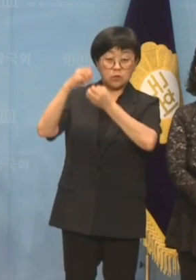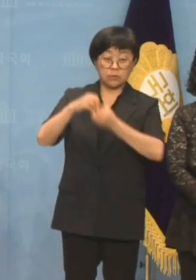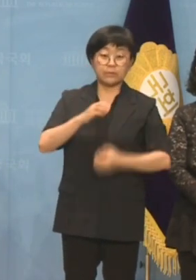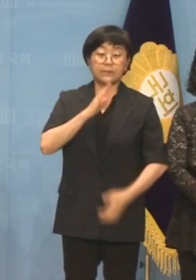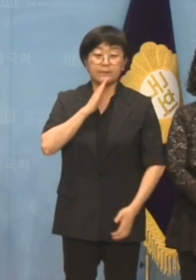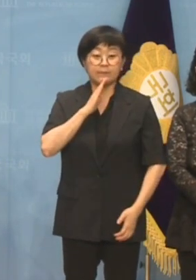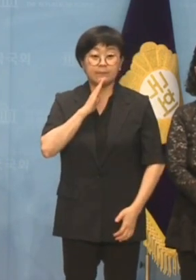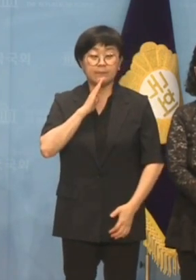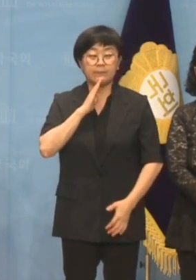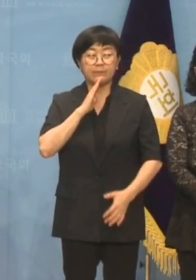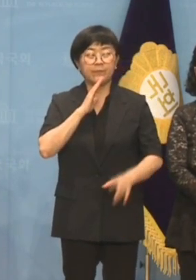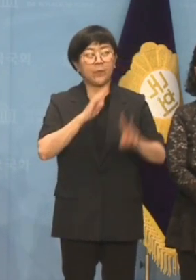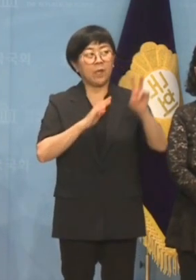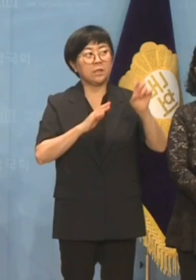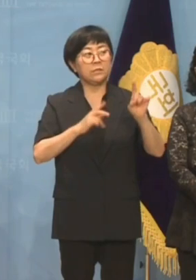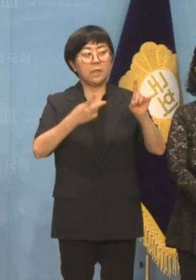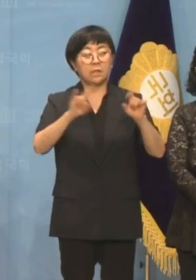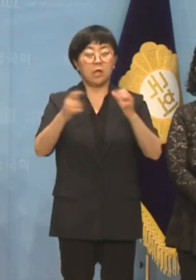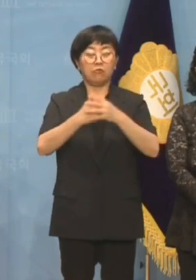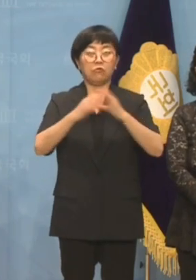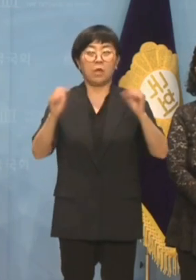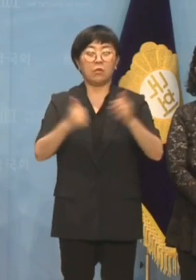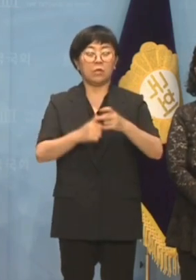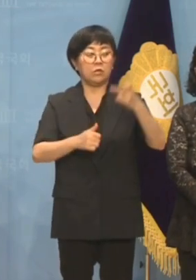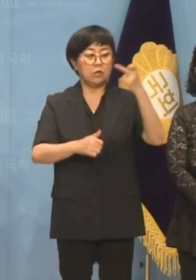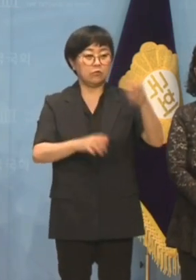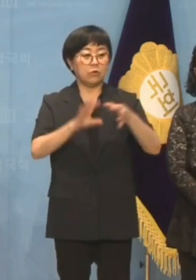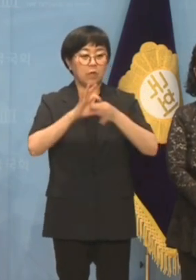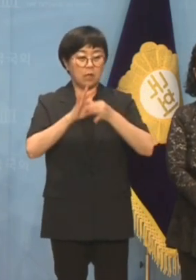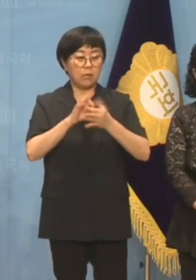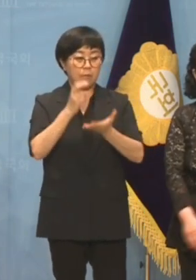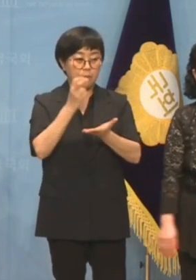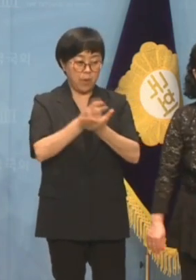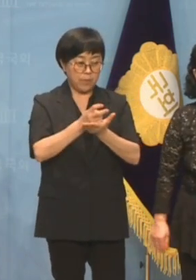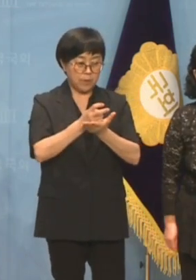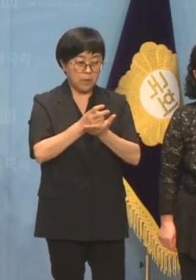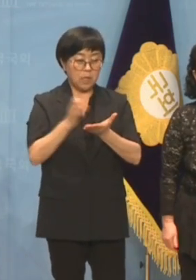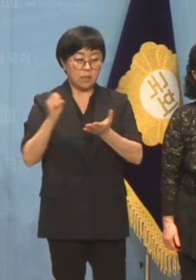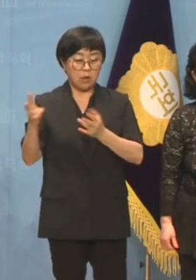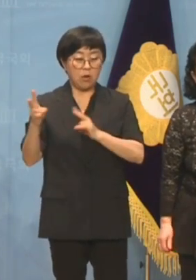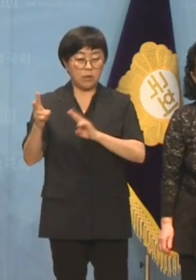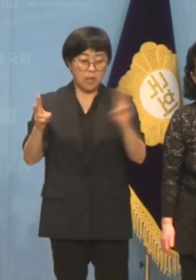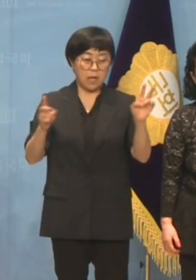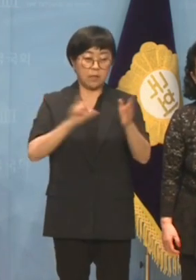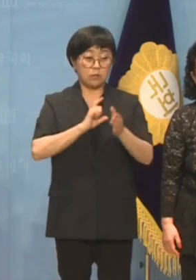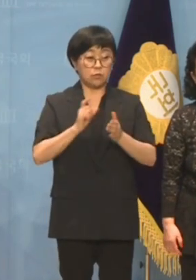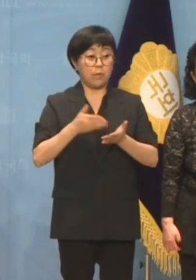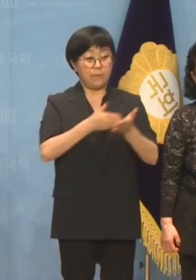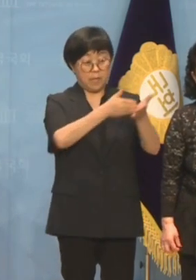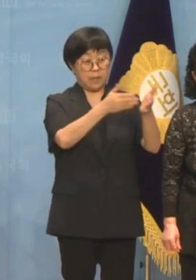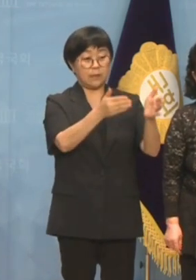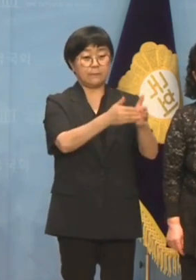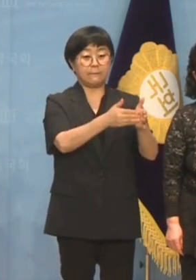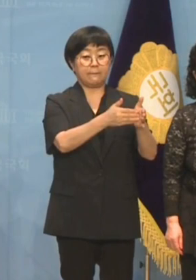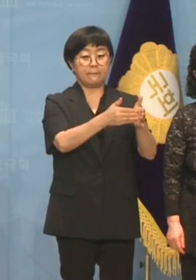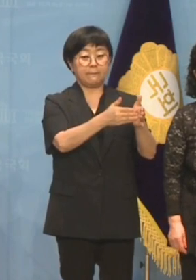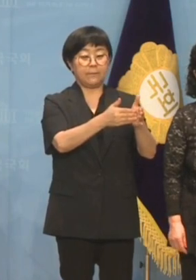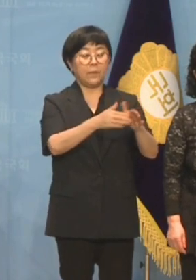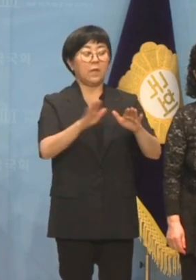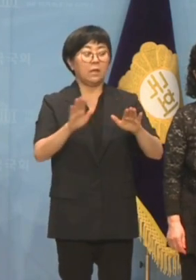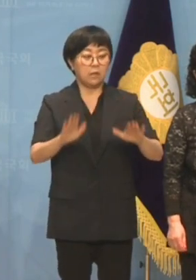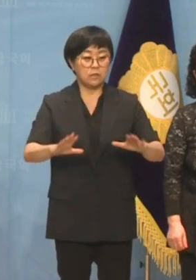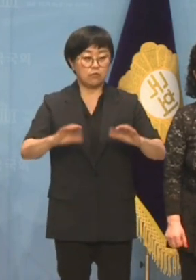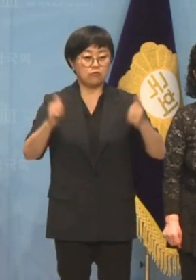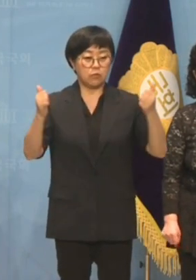일념하에 21대 국회에서 총 12건의 관련 법안을 여야 의원 명의로 발의하였으며